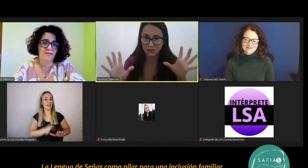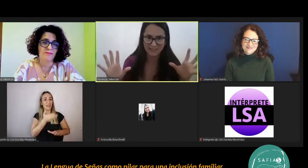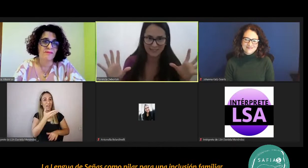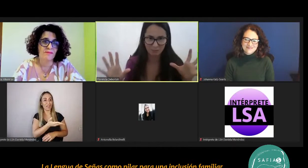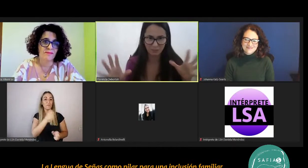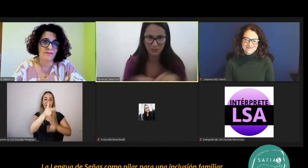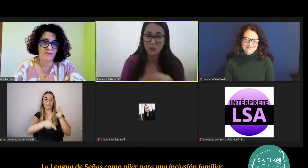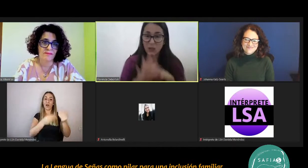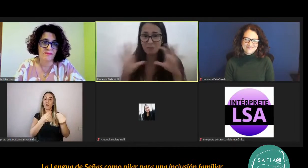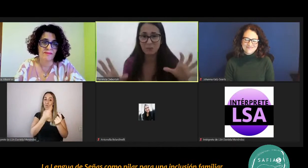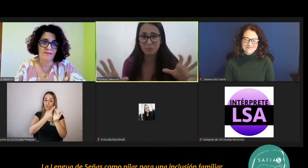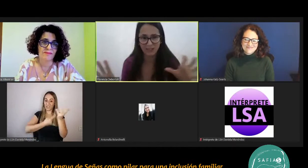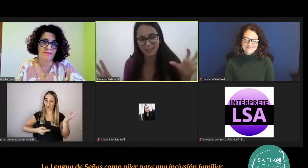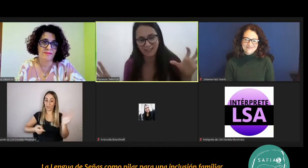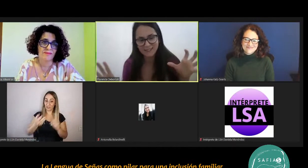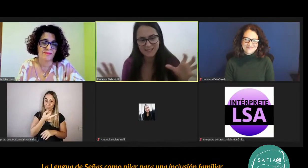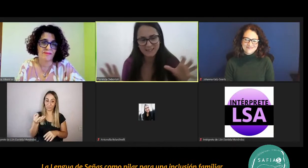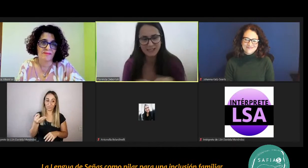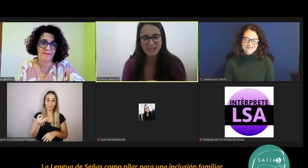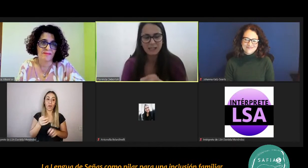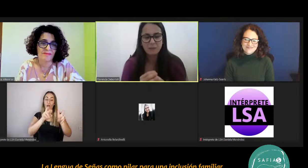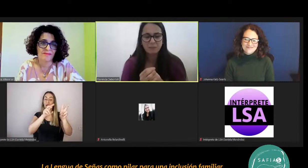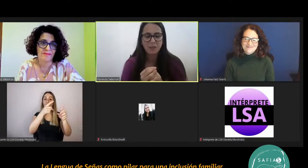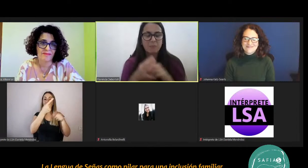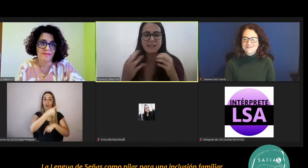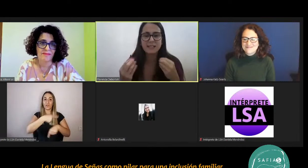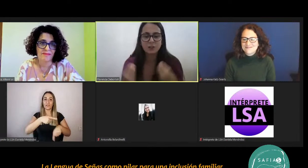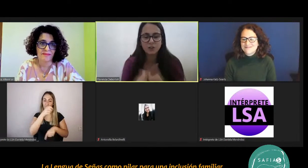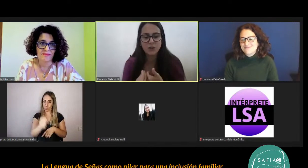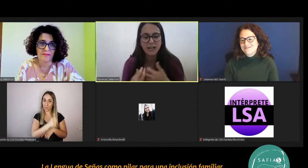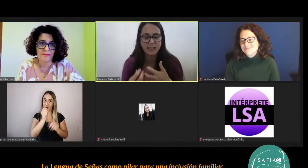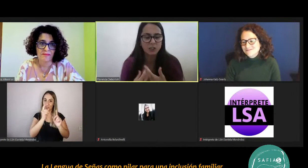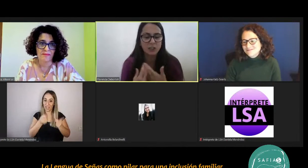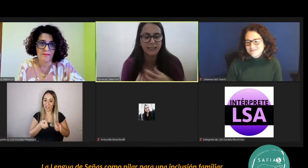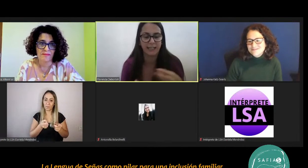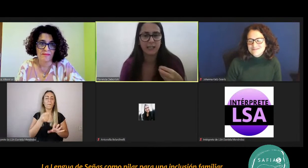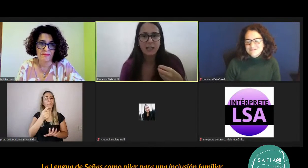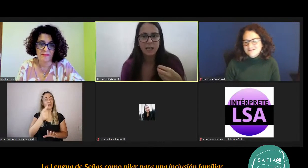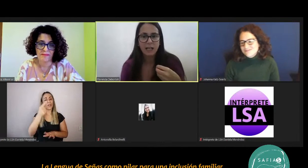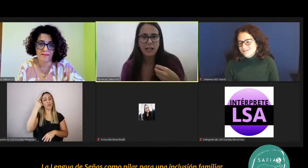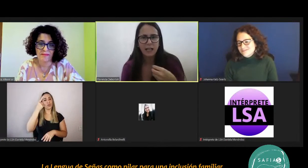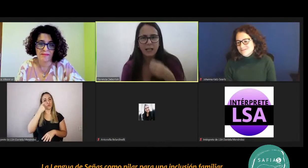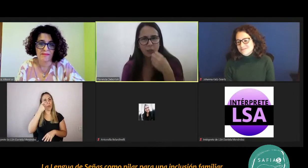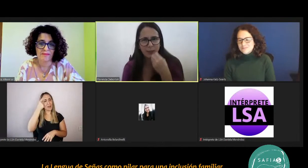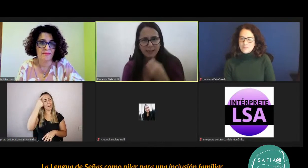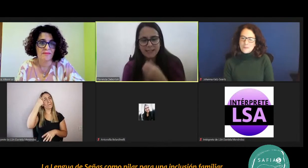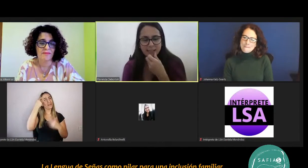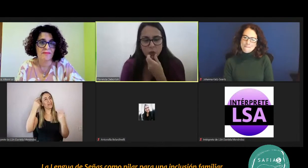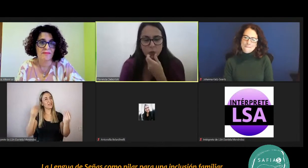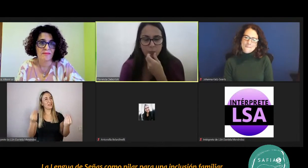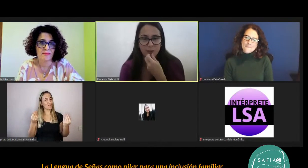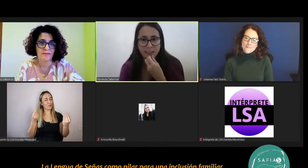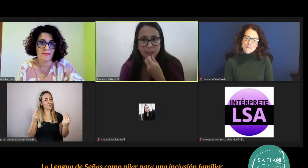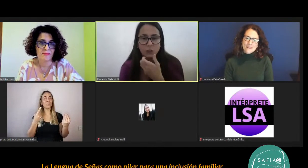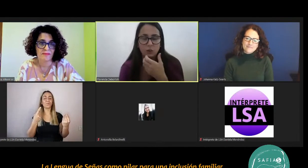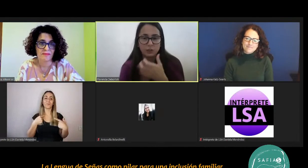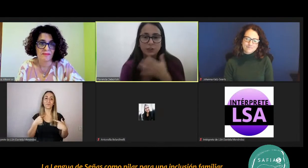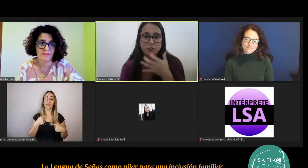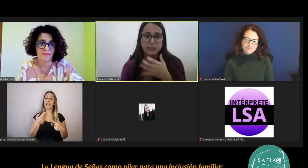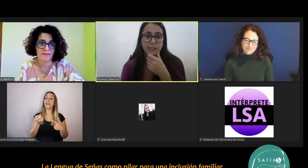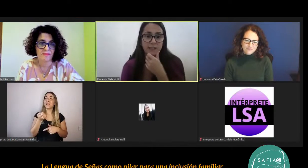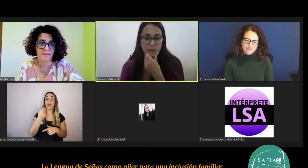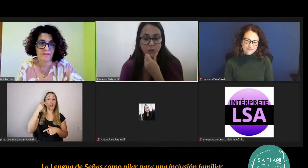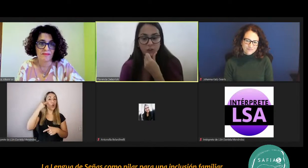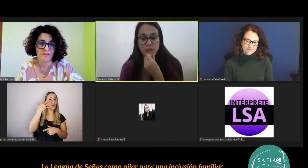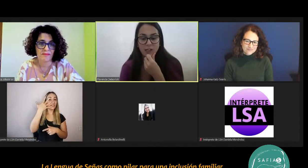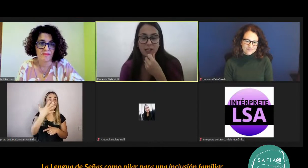varias cosas, todas muy importantes. Pensando, Joana, ¿esto de qué? el 95% de los niños